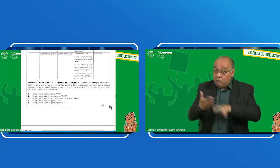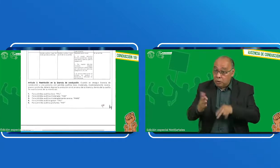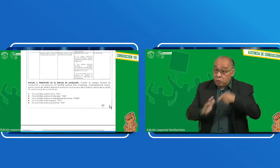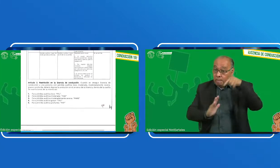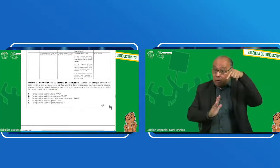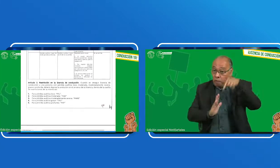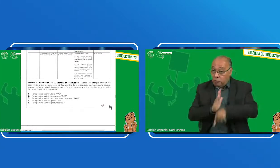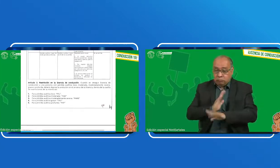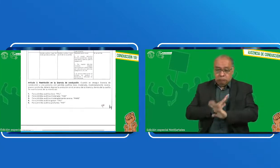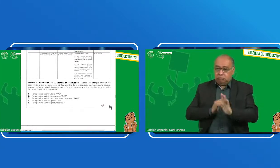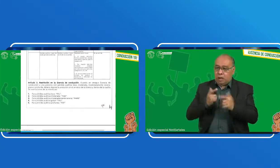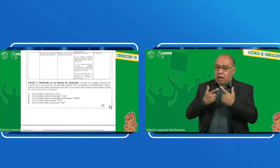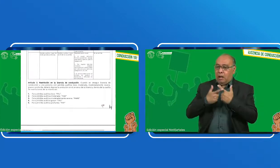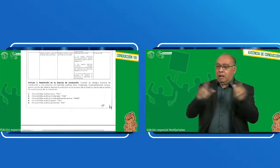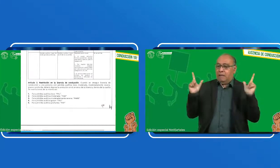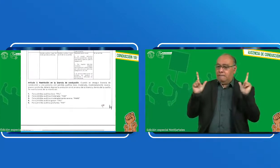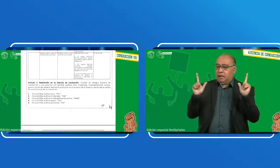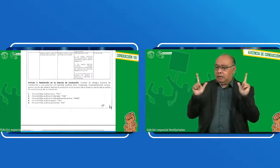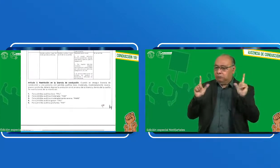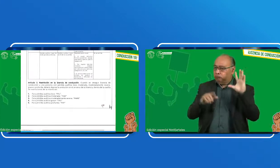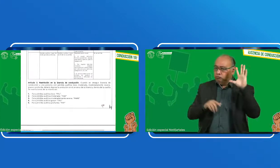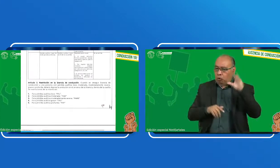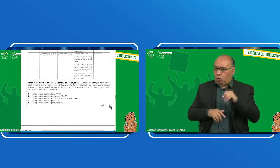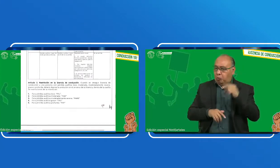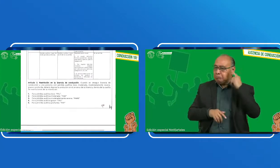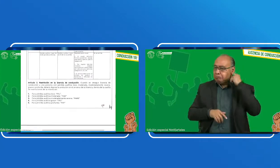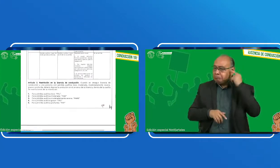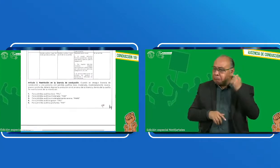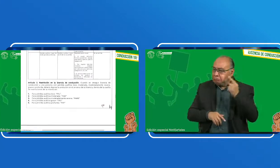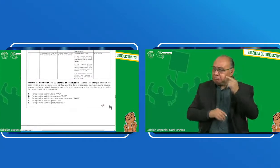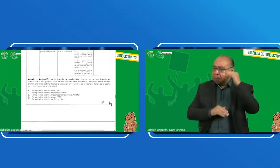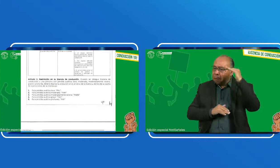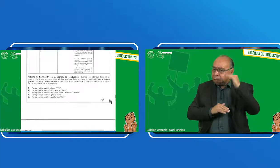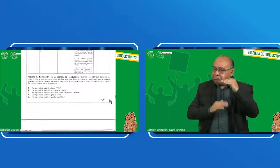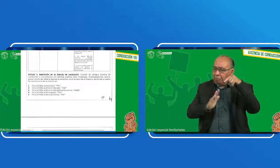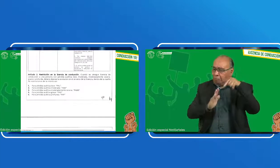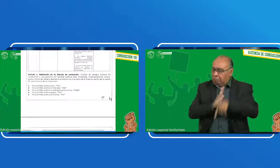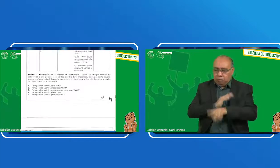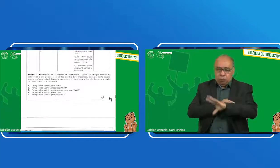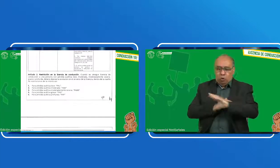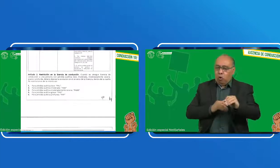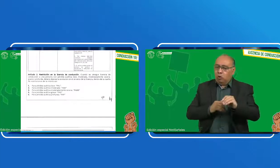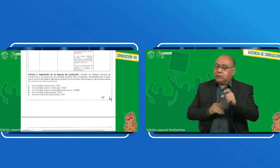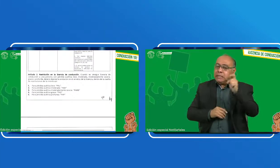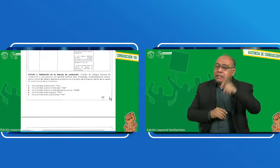la columna de la izquierda es donde aparece todo lo que tiene que ver con transporte